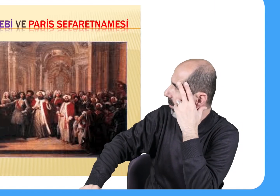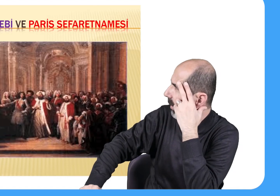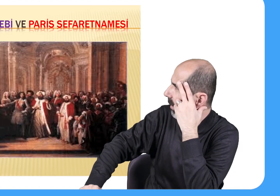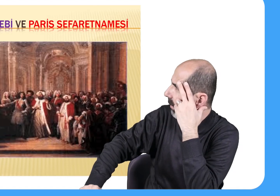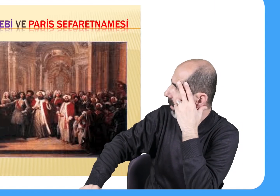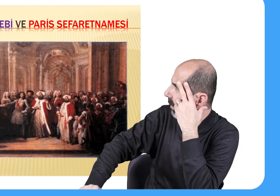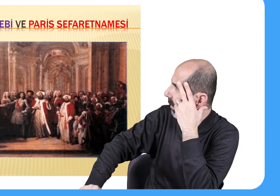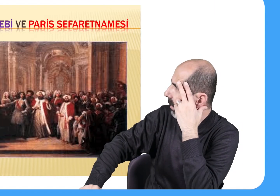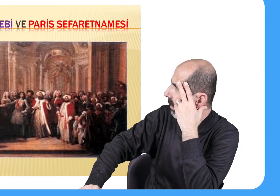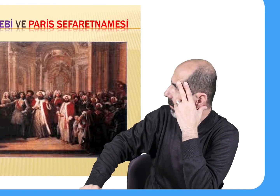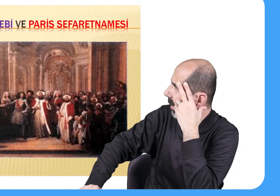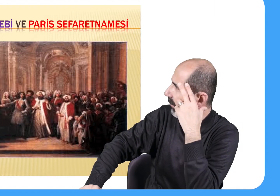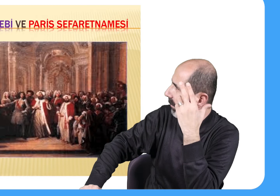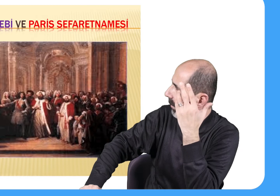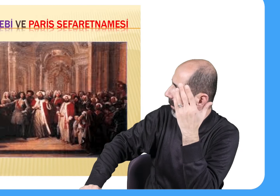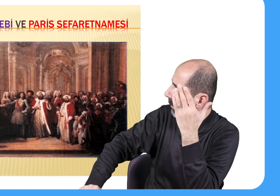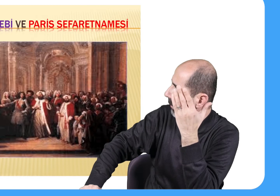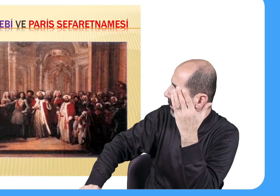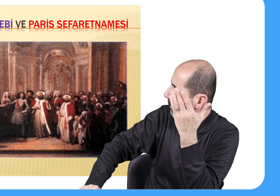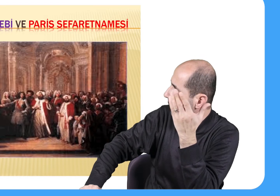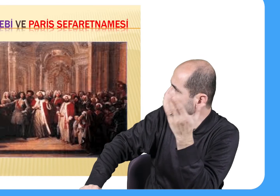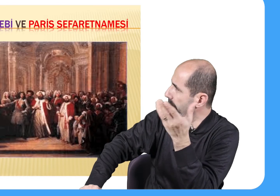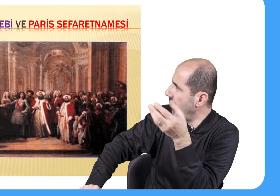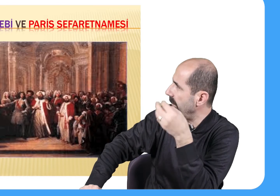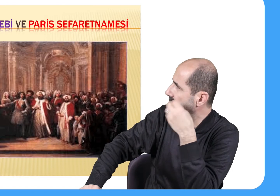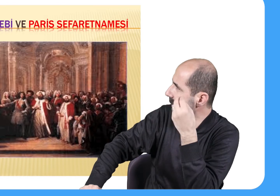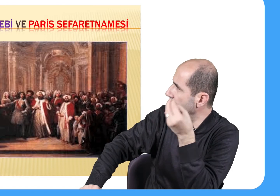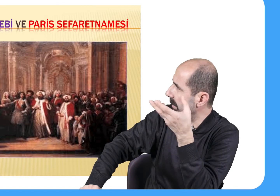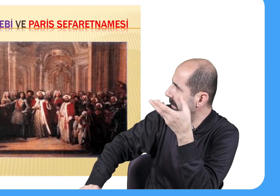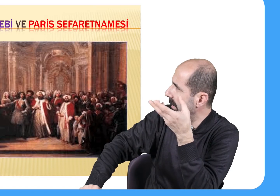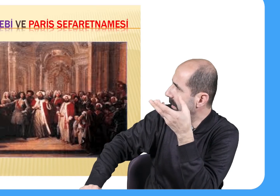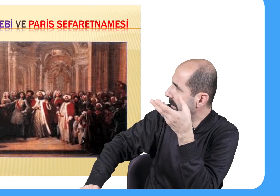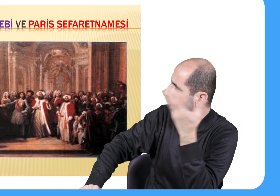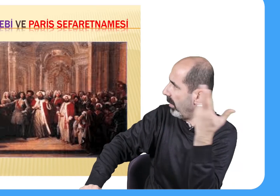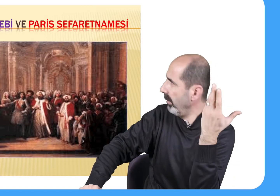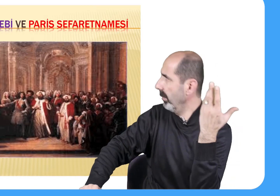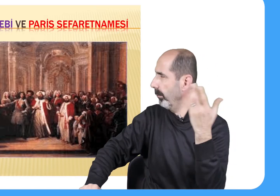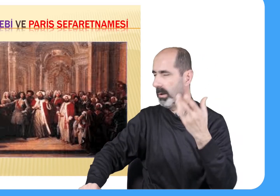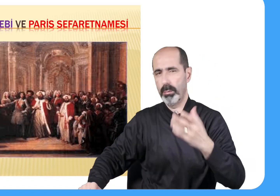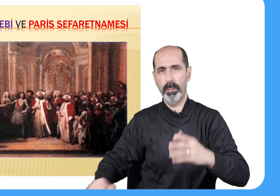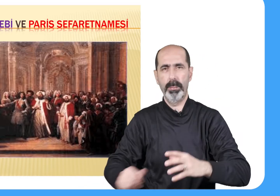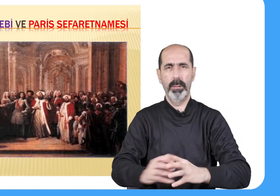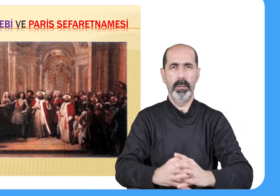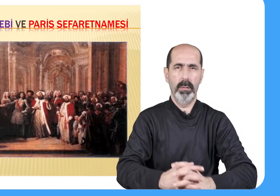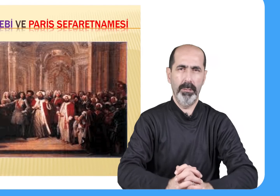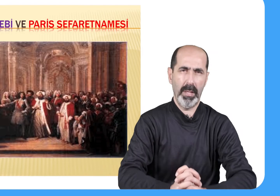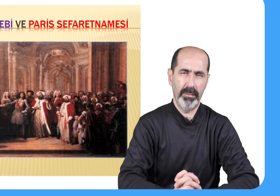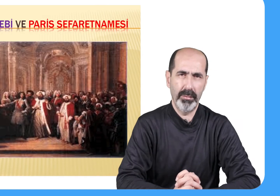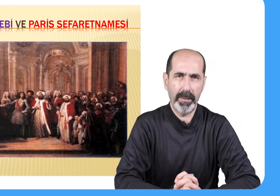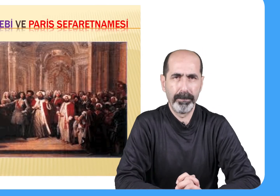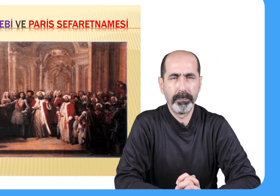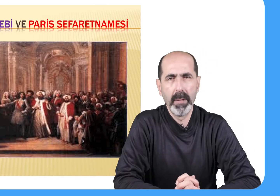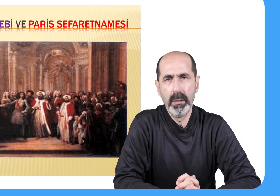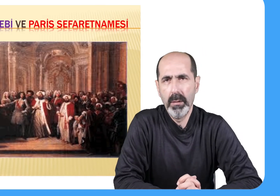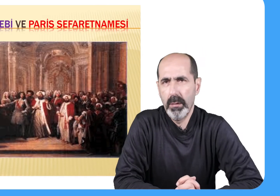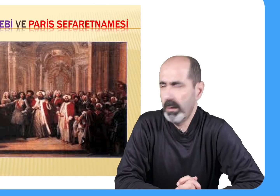ona biraz garip biraz hayranlıkla bakan bir grup Fransız